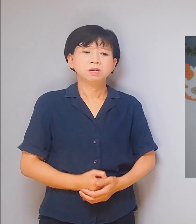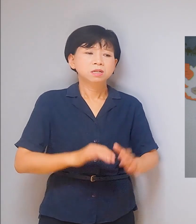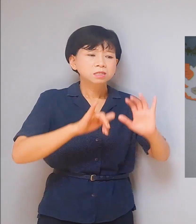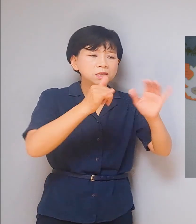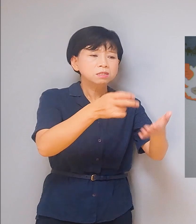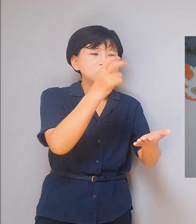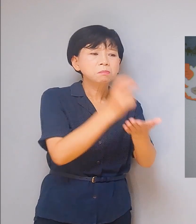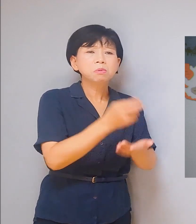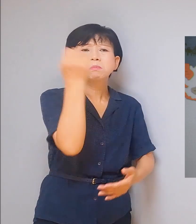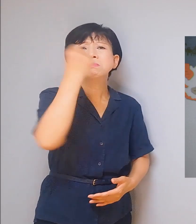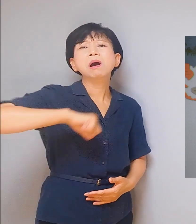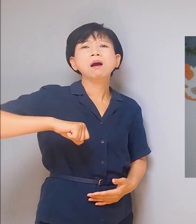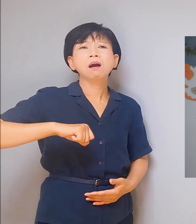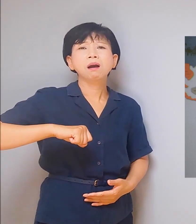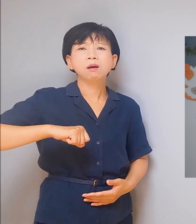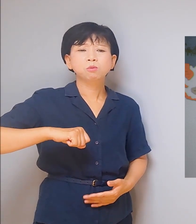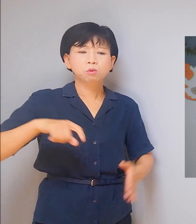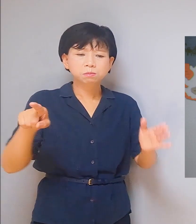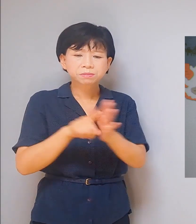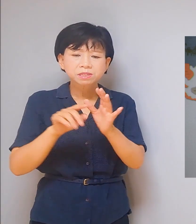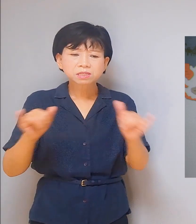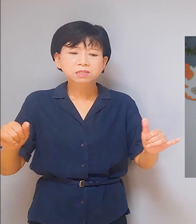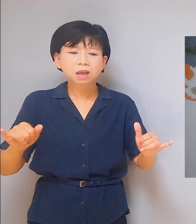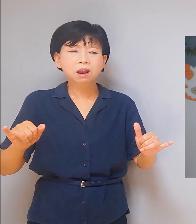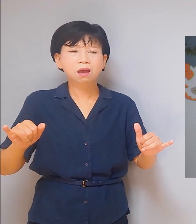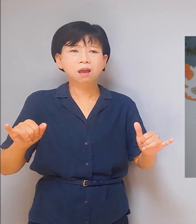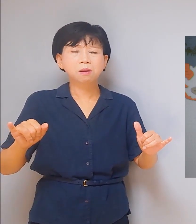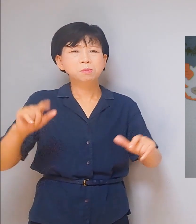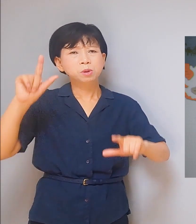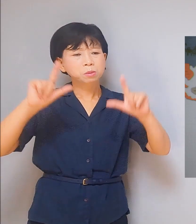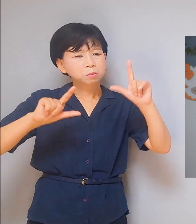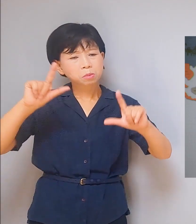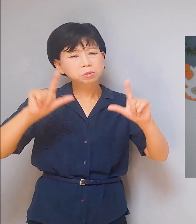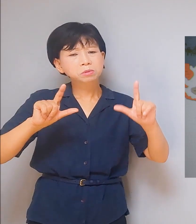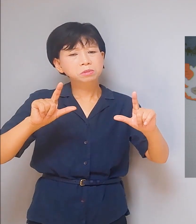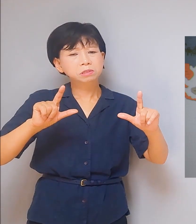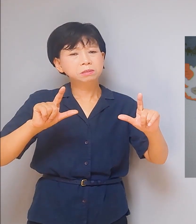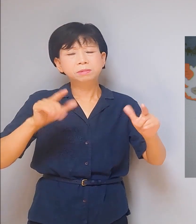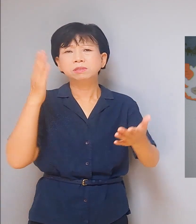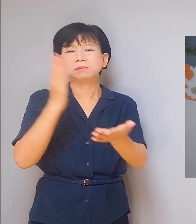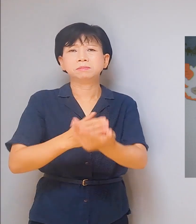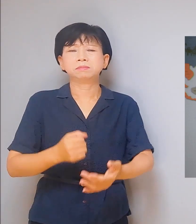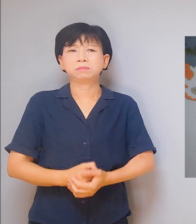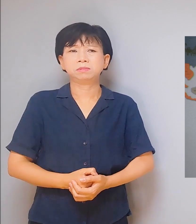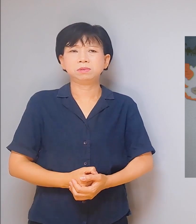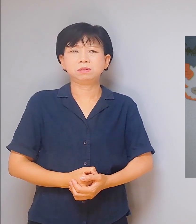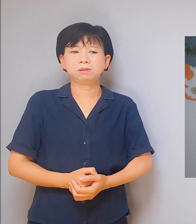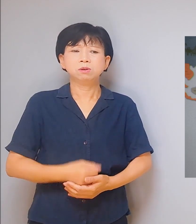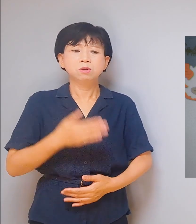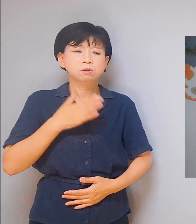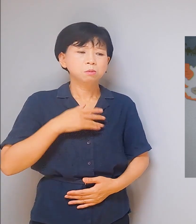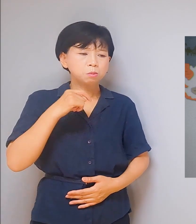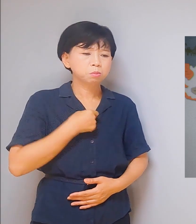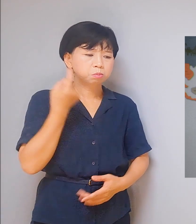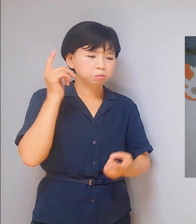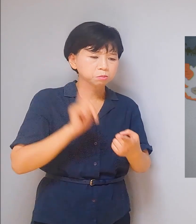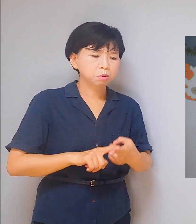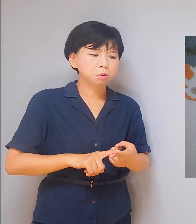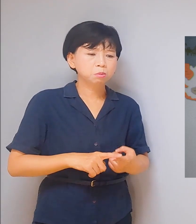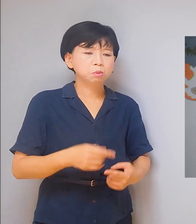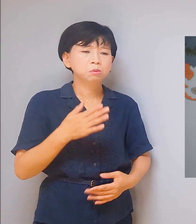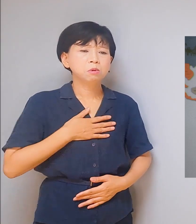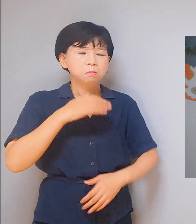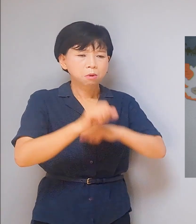세상 법을 어기고 믿는 자 흉내를 내지 마시라고요. 자기 좋을 대로 하면서 하나님이